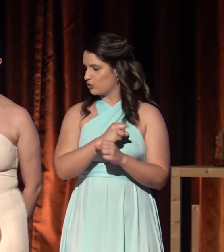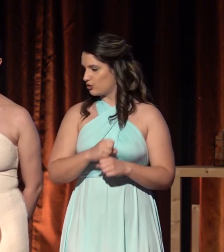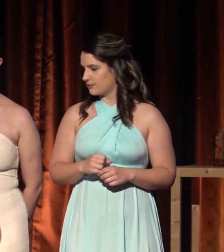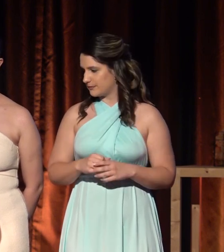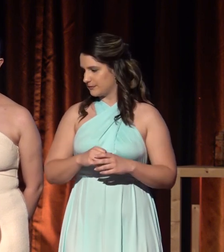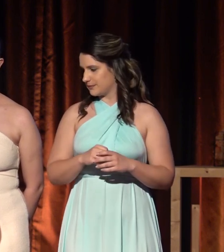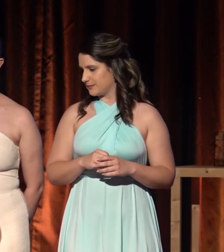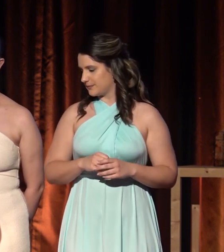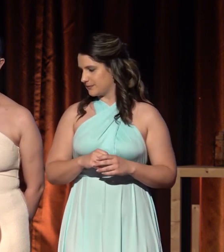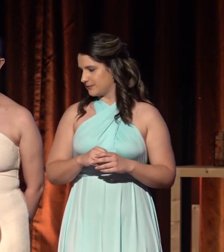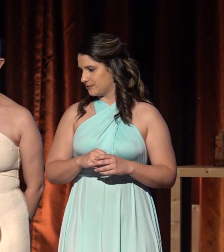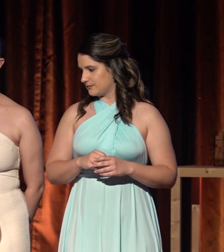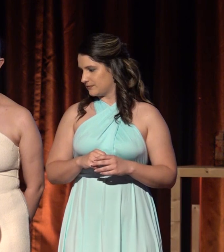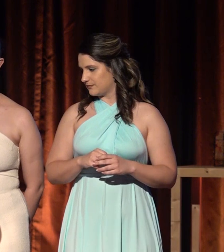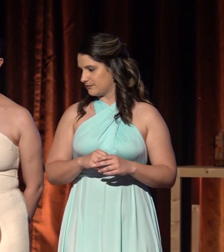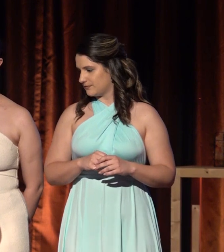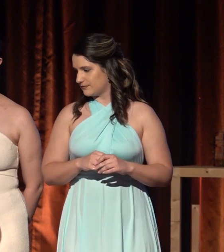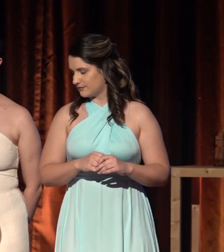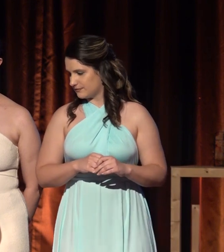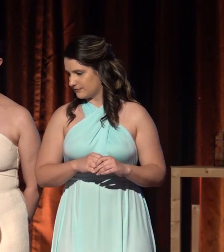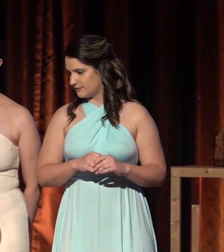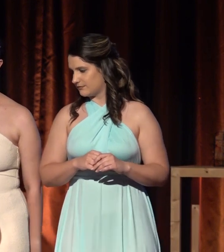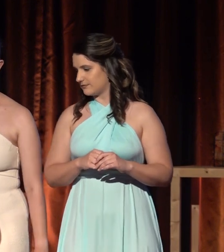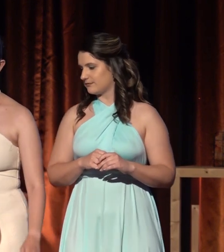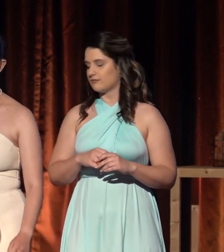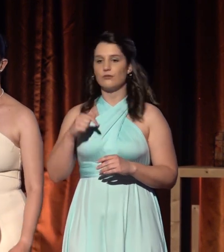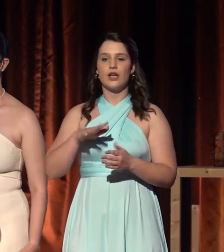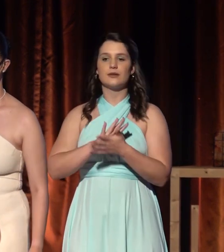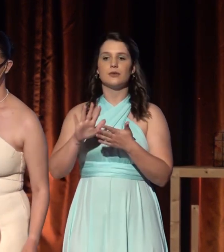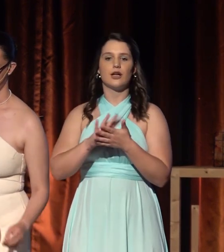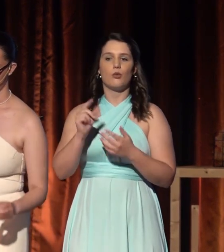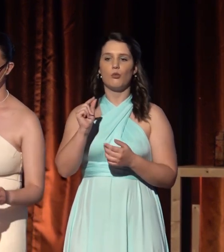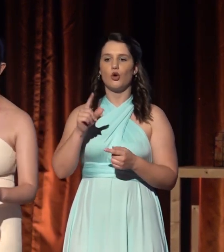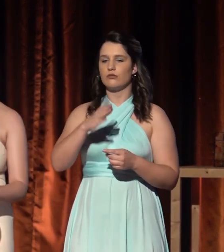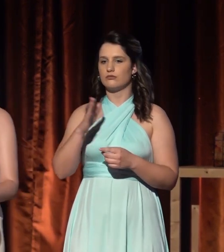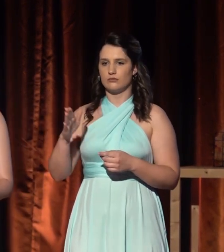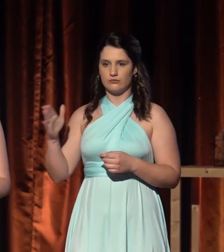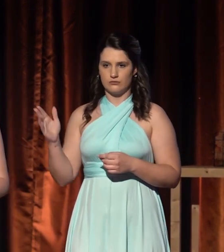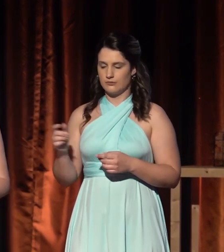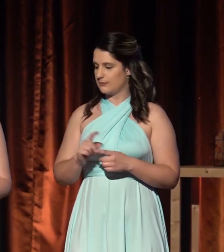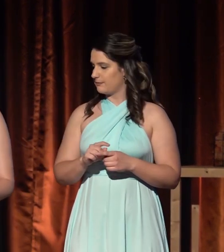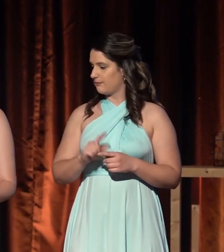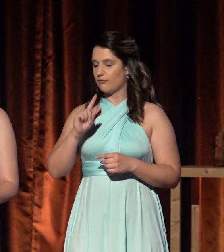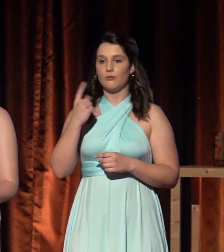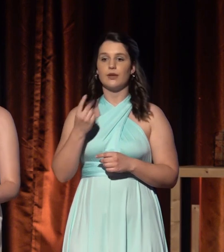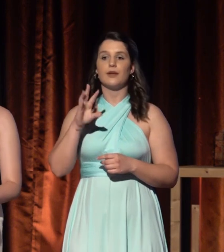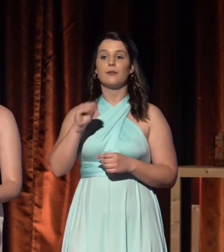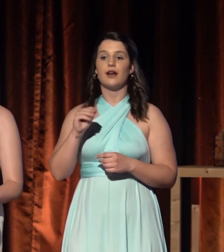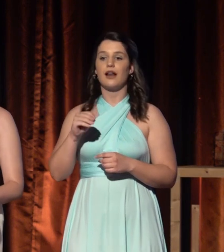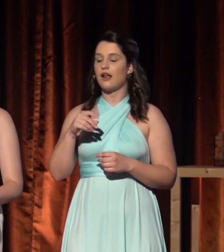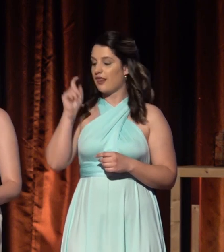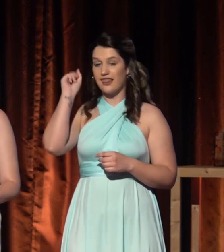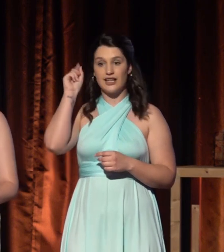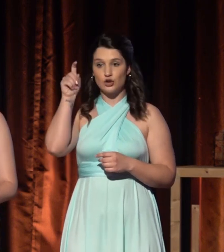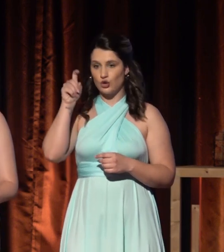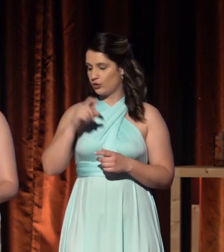dels companys i companyes que avui ens graduem. Passem a explicar en què consisteix l'acte d'avui. En primer lloc, parlament del director de l'Institut